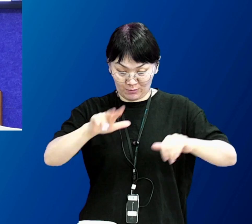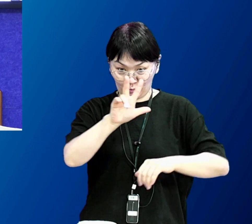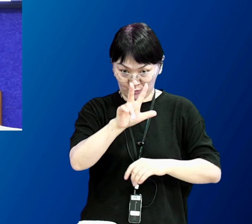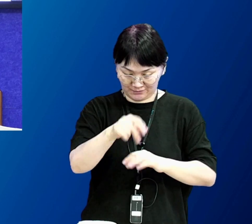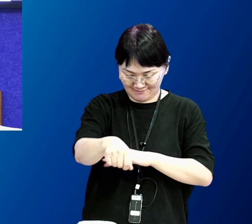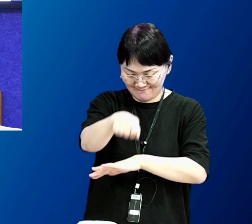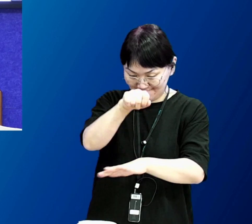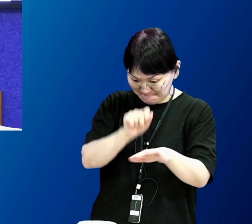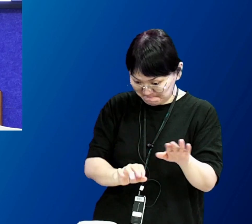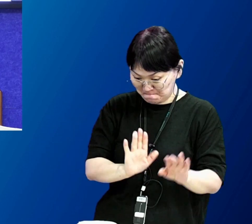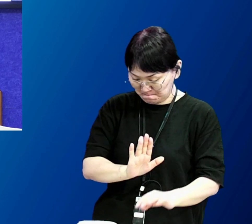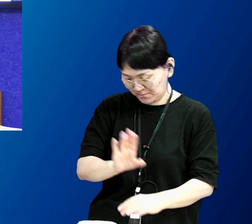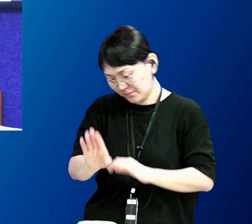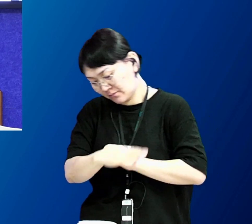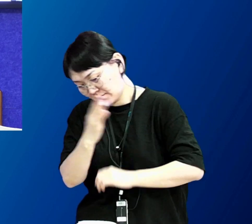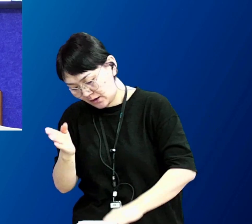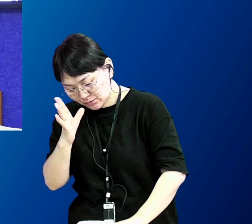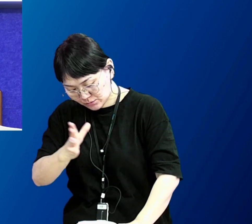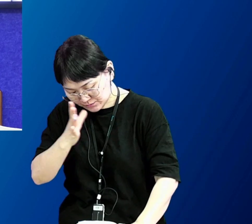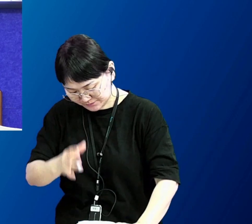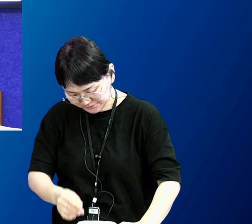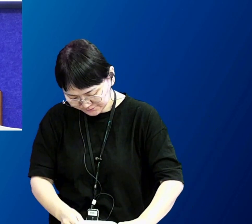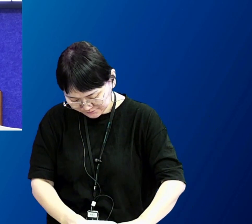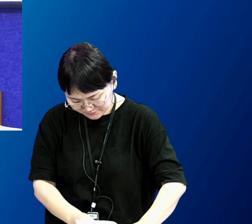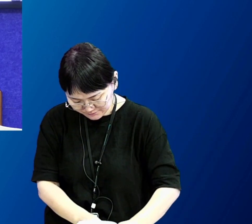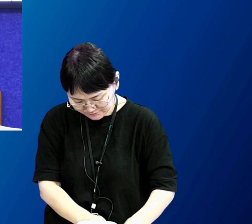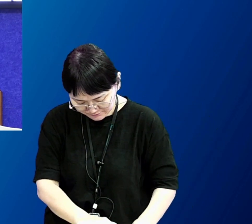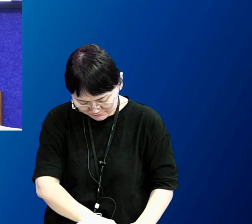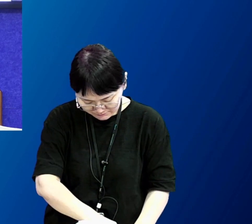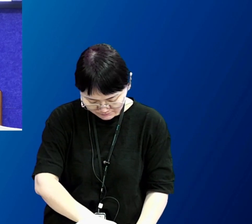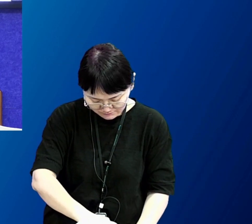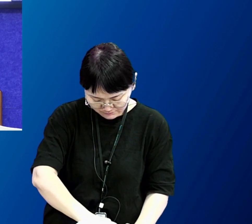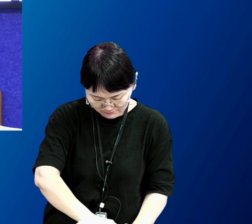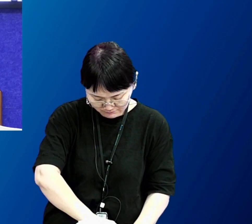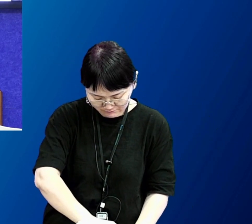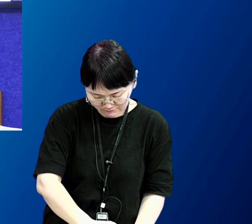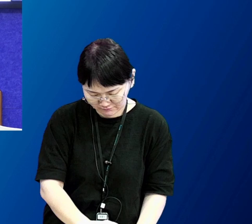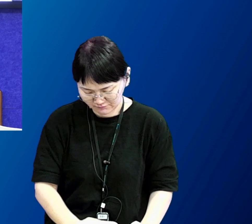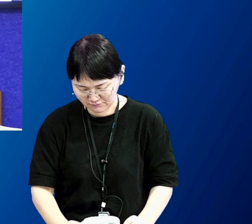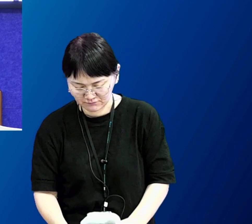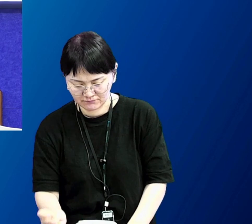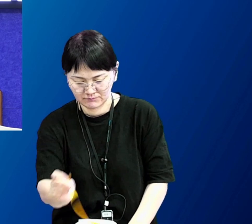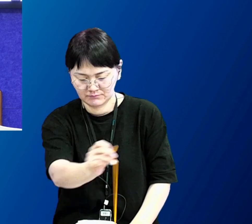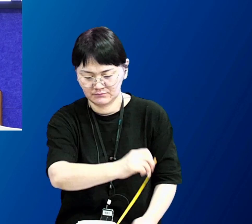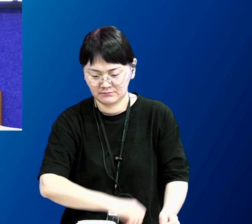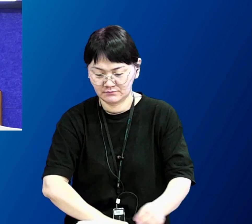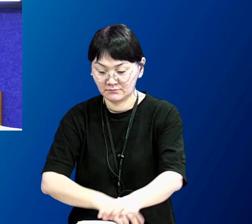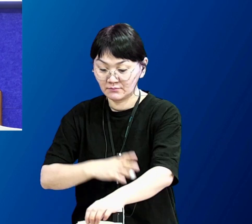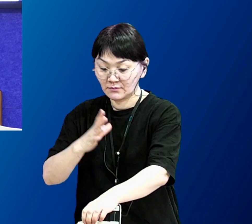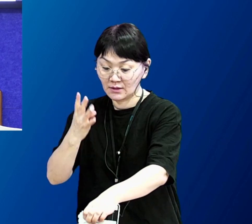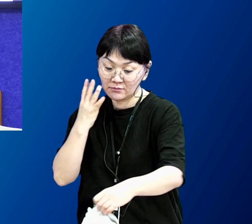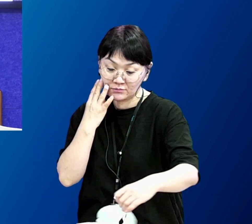хавчаад дуулал номноос олж харъя да. Дуулал номын 97 дугаар бүлгийг харъя.